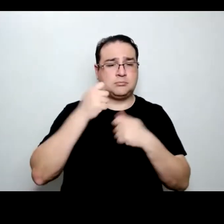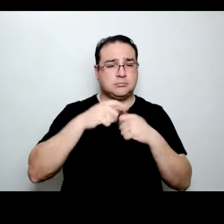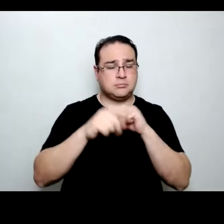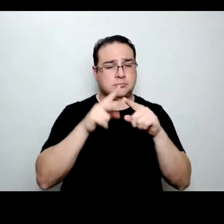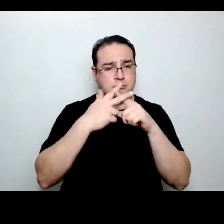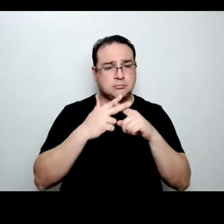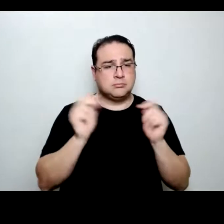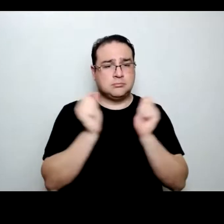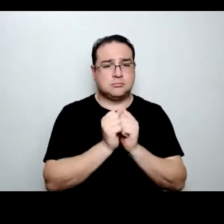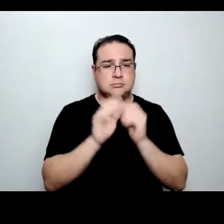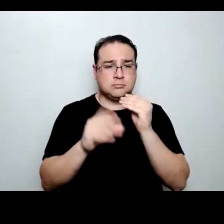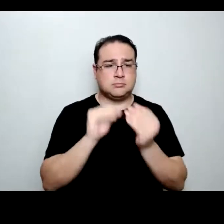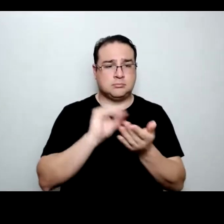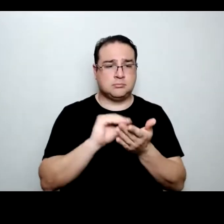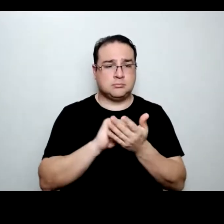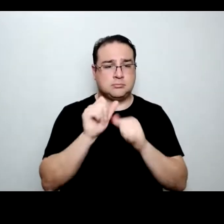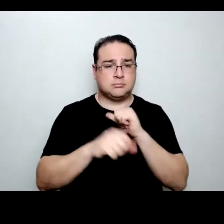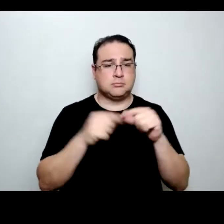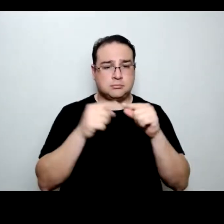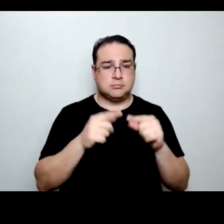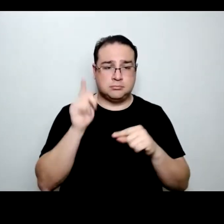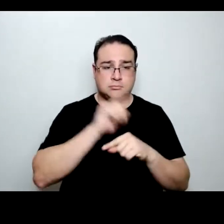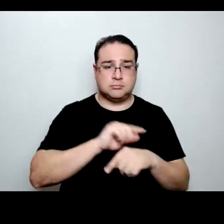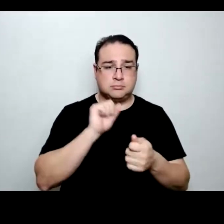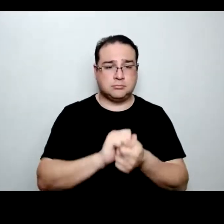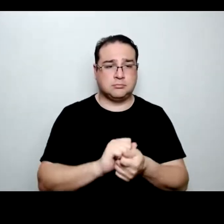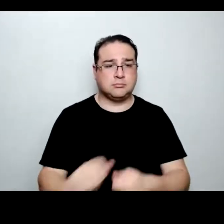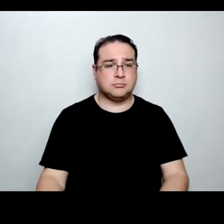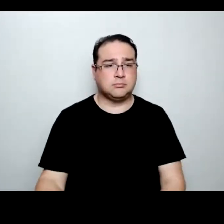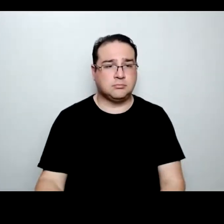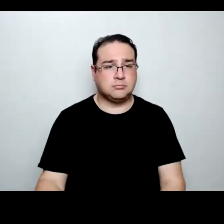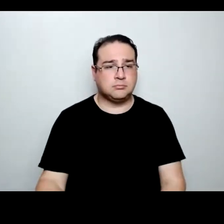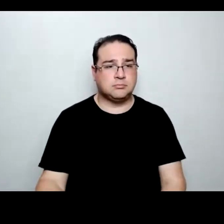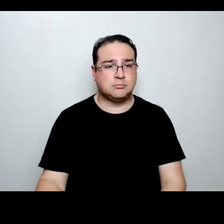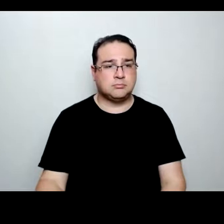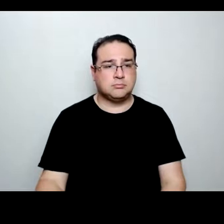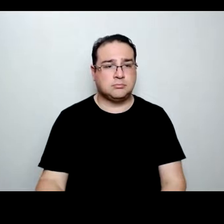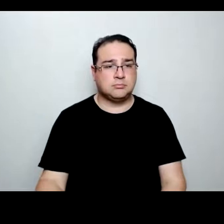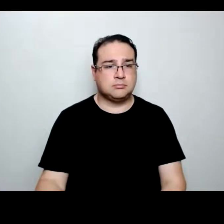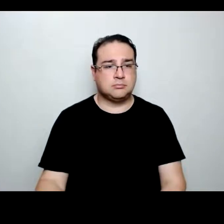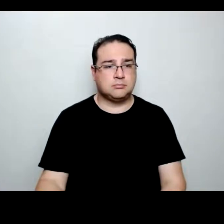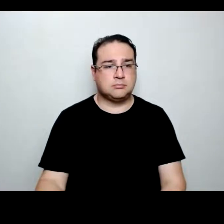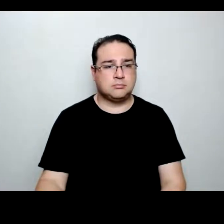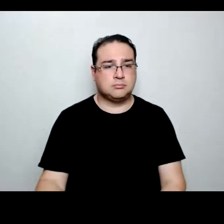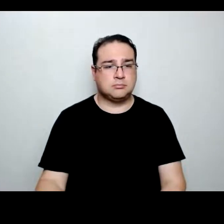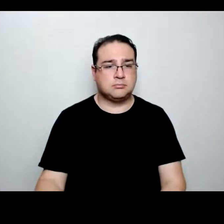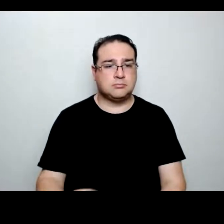ser completados para você chegar à tradução final da Bíblia, né?